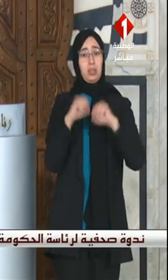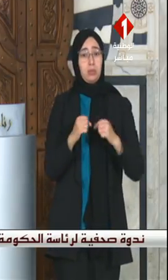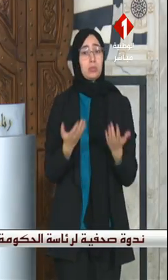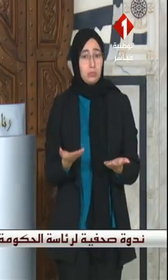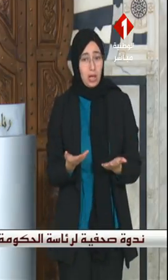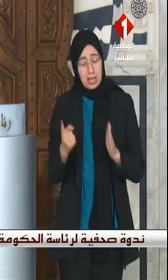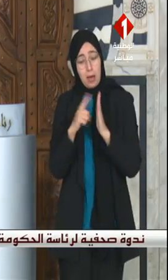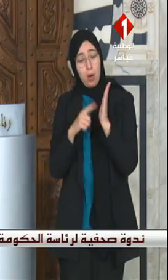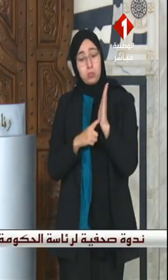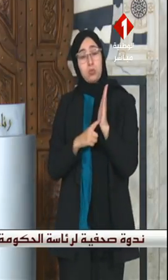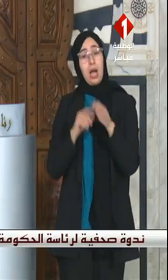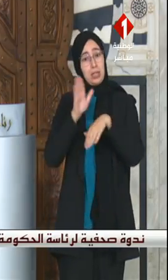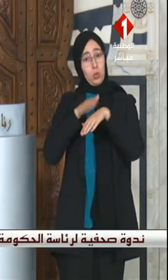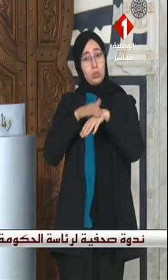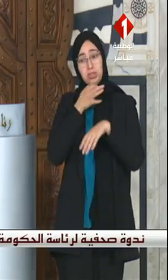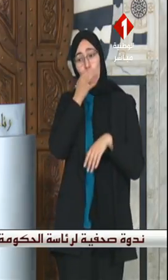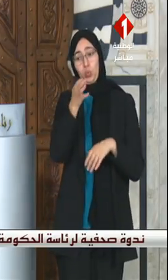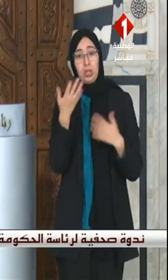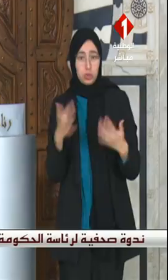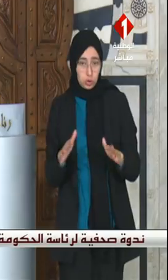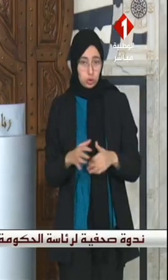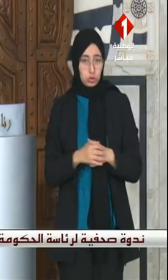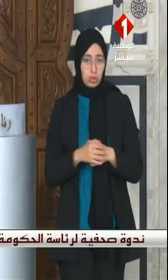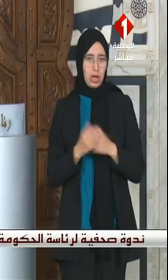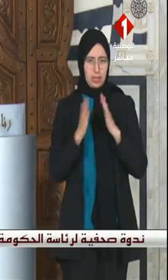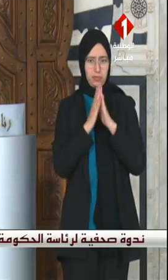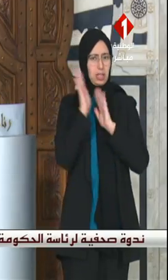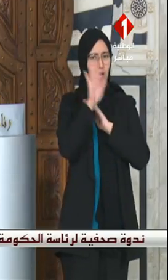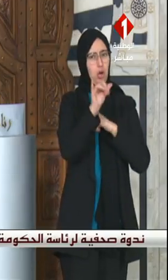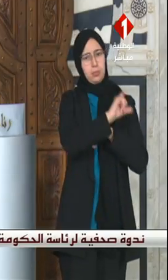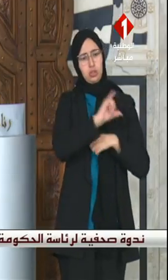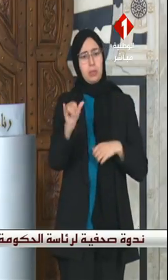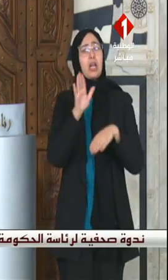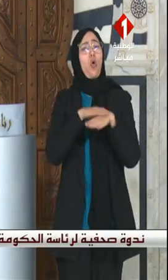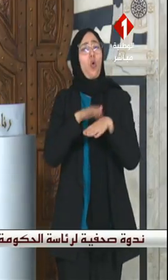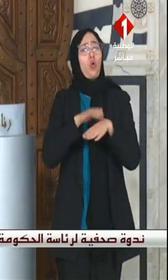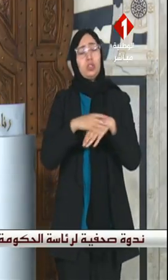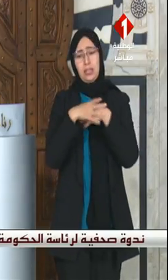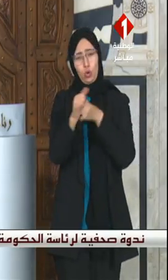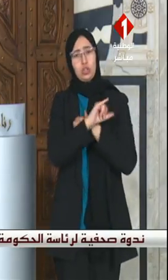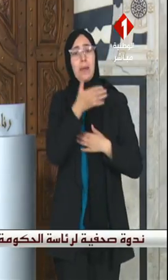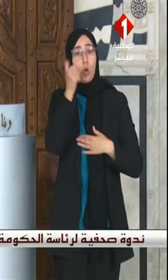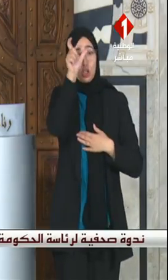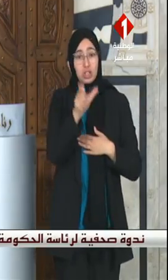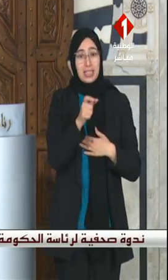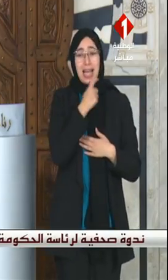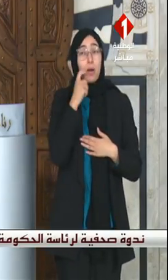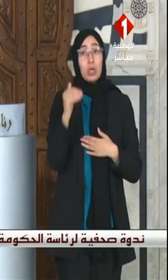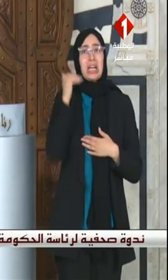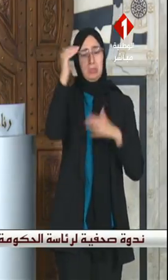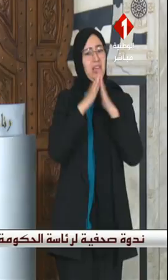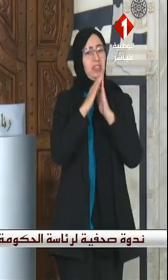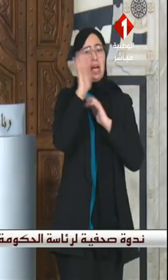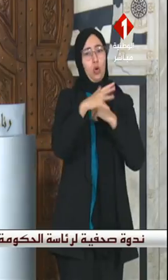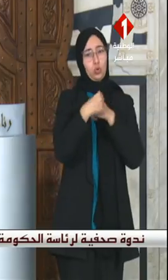هو النصائح اللي احنا قلنا عليها، عملنا ما قلنا باش نعملوا لهم حجر صحي للاشخاص هذم، لكن قلنا هذم الاشخاص يلزم